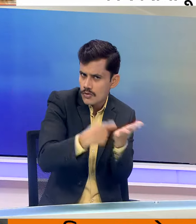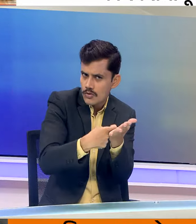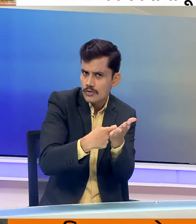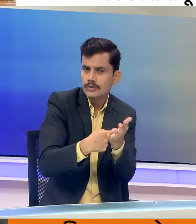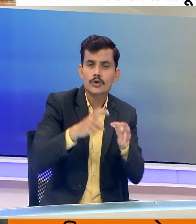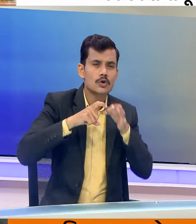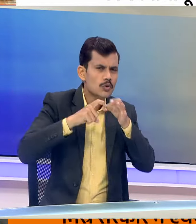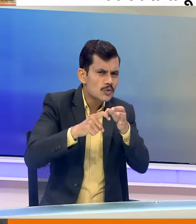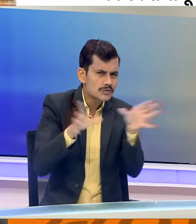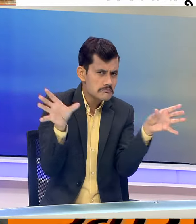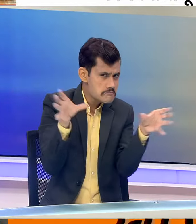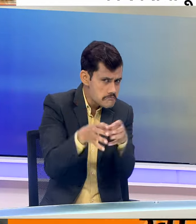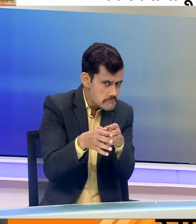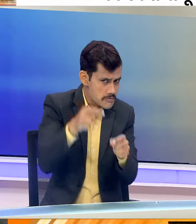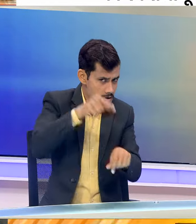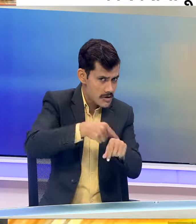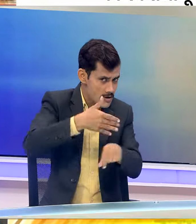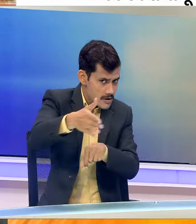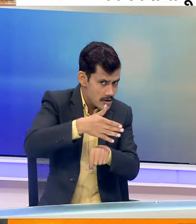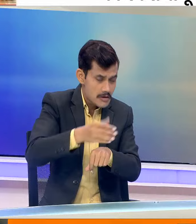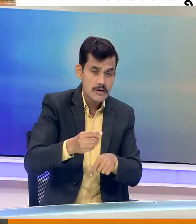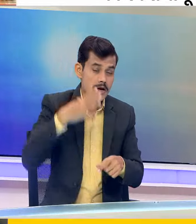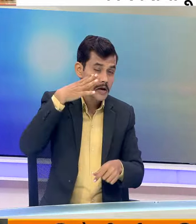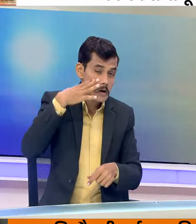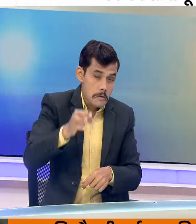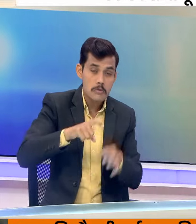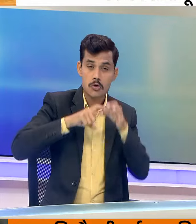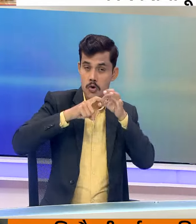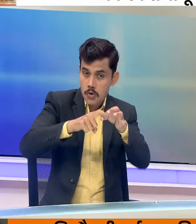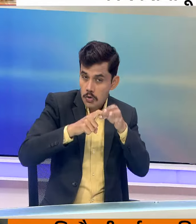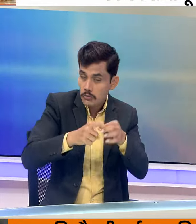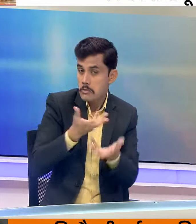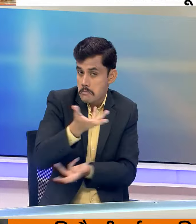विभिन्न मंत्रालयों से कई अहम प्रश्न भी पूछे जाएंगे।